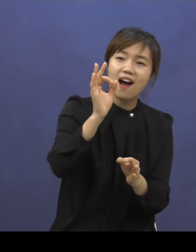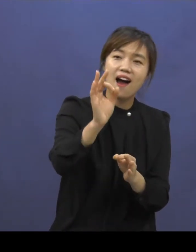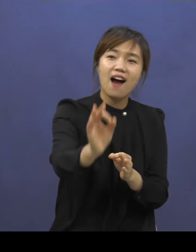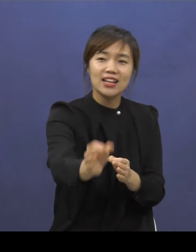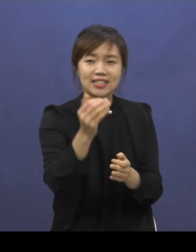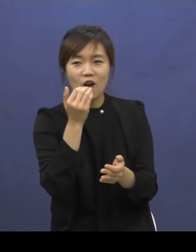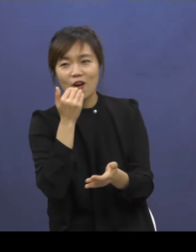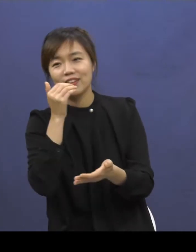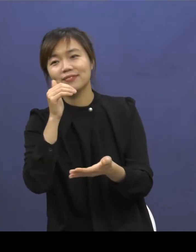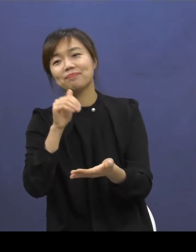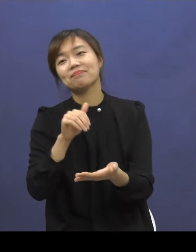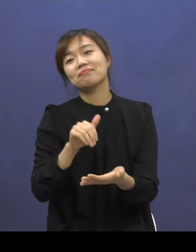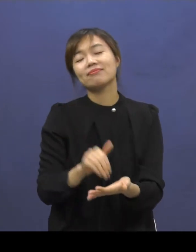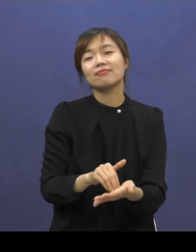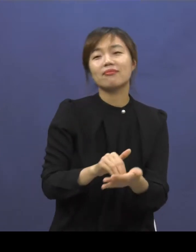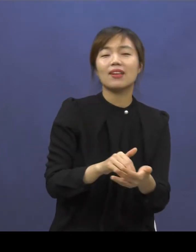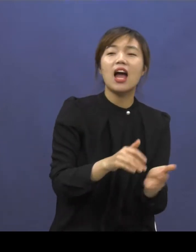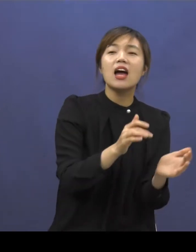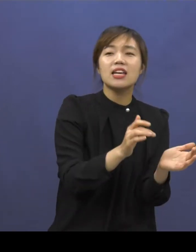반석